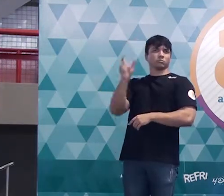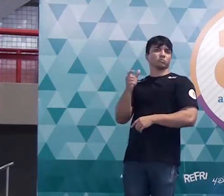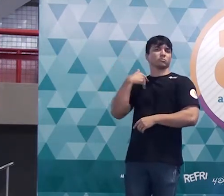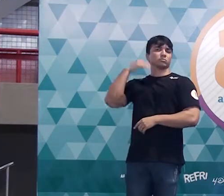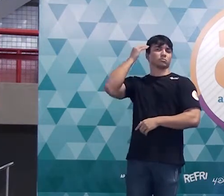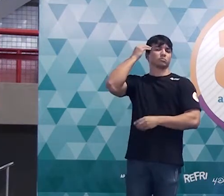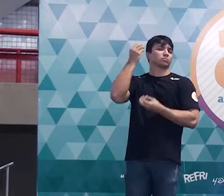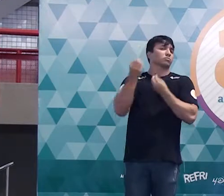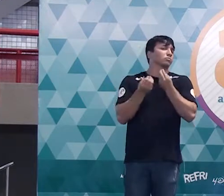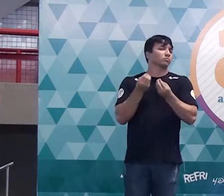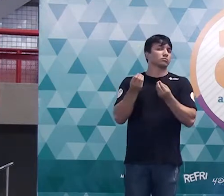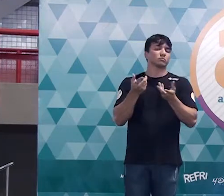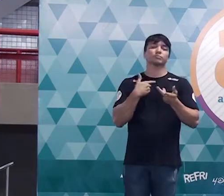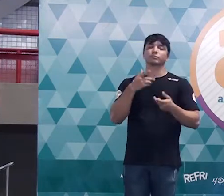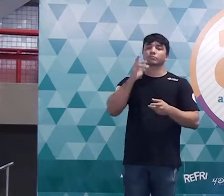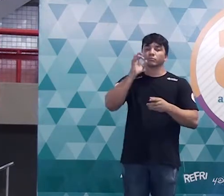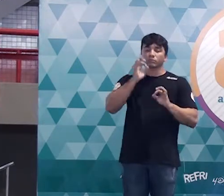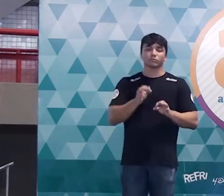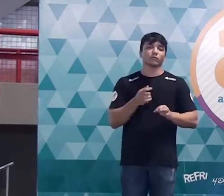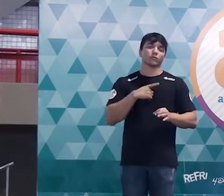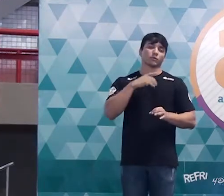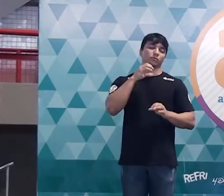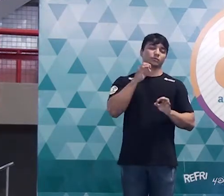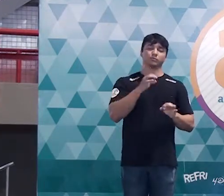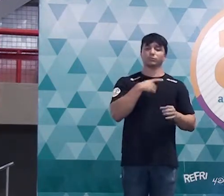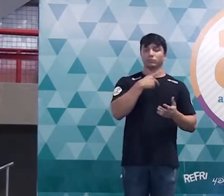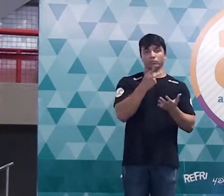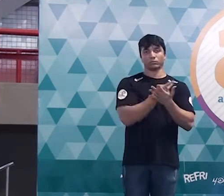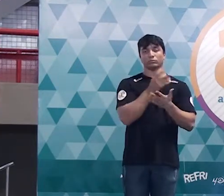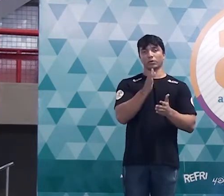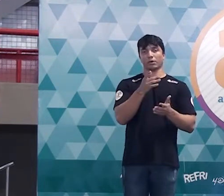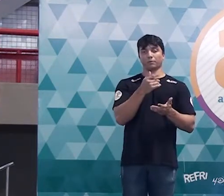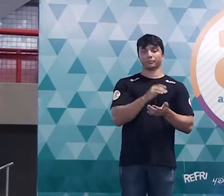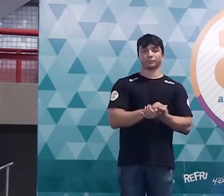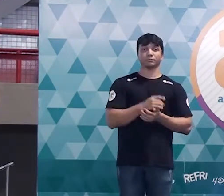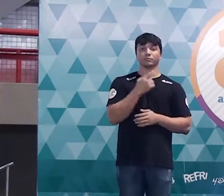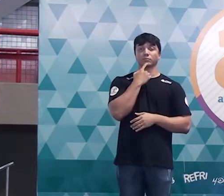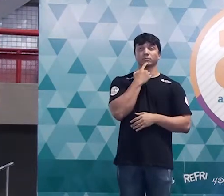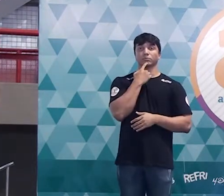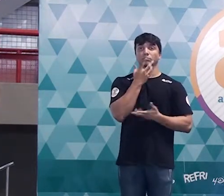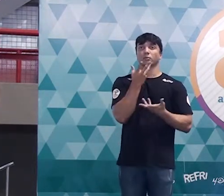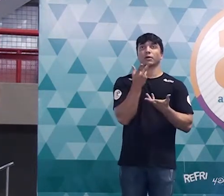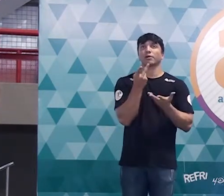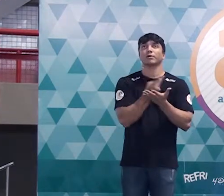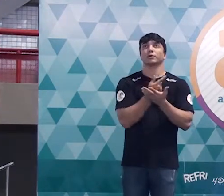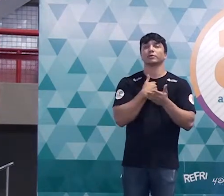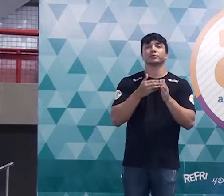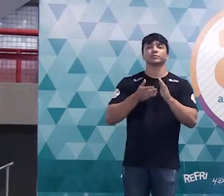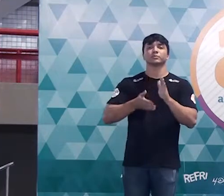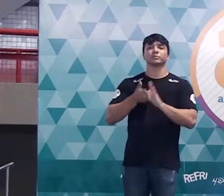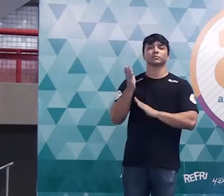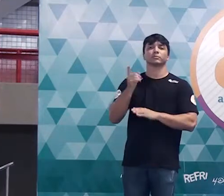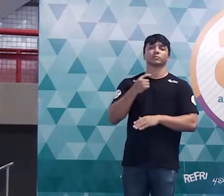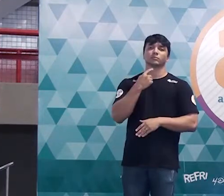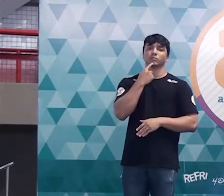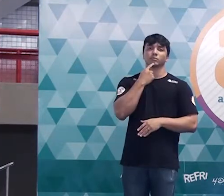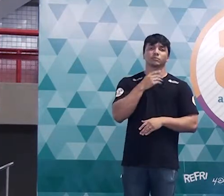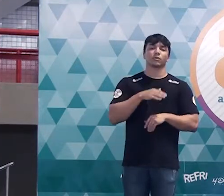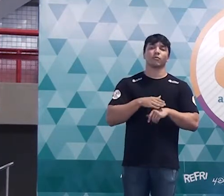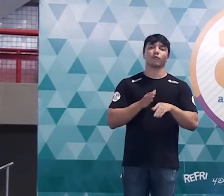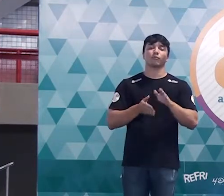dizendo? Com certeza sim. Eu não vou muito longe não. Às vezes eu viajo para dar aula